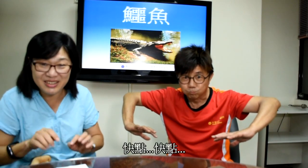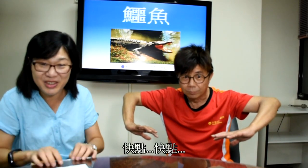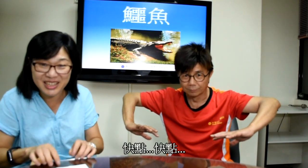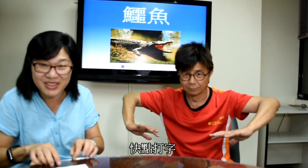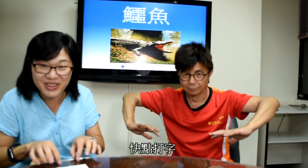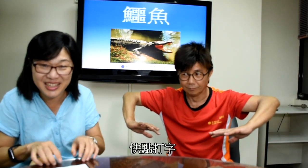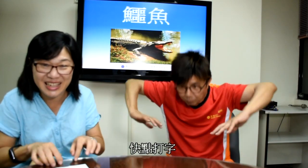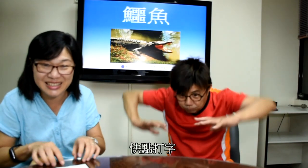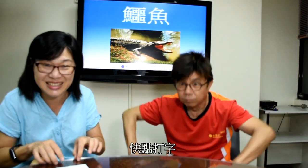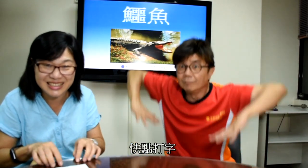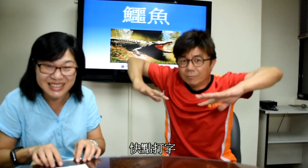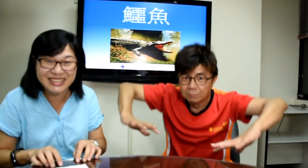快点打字，